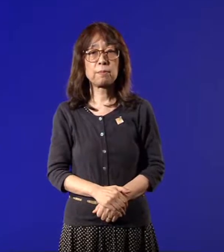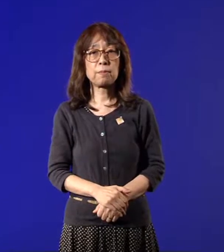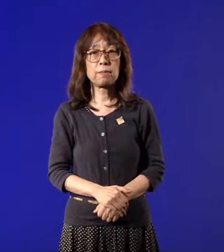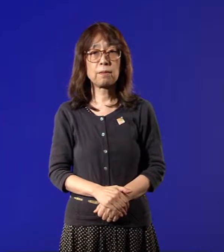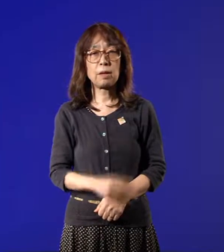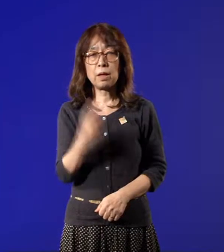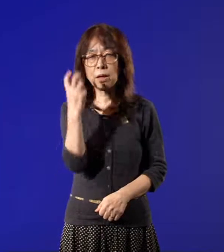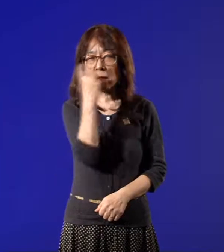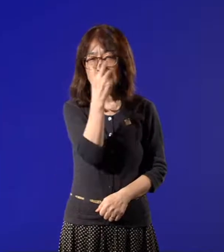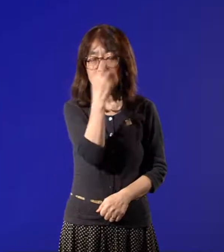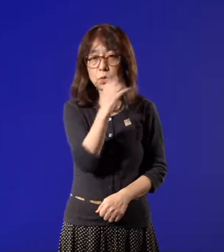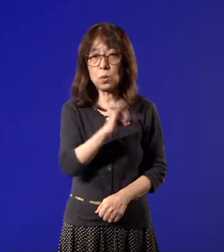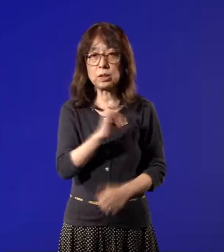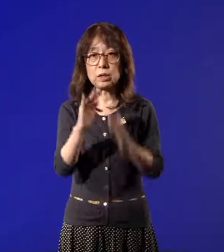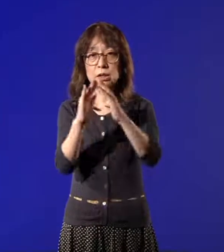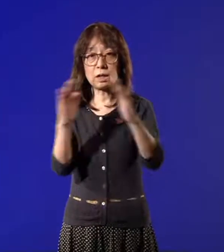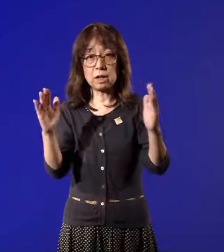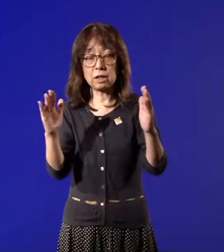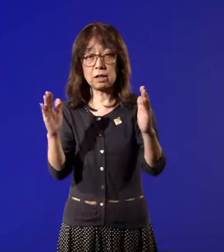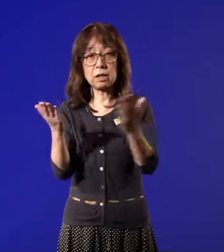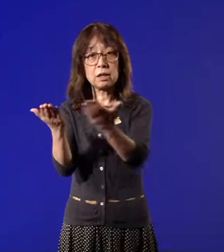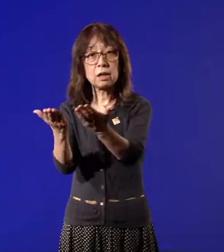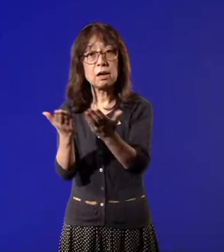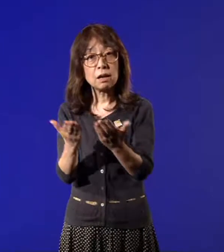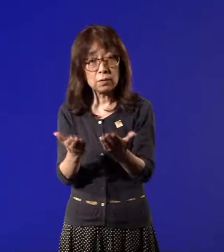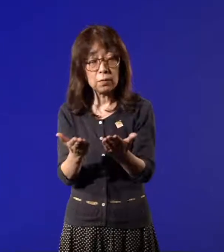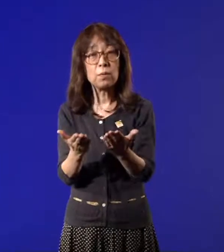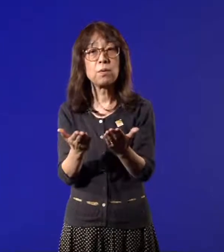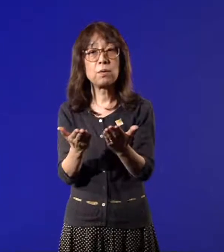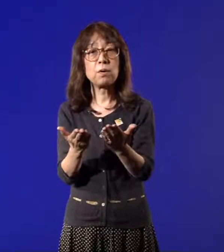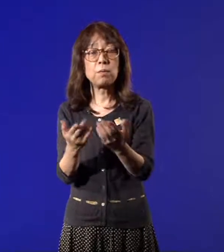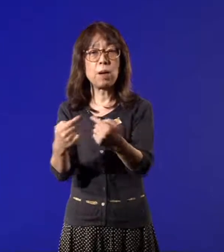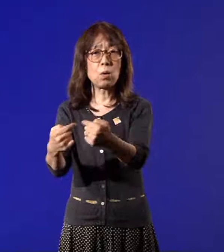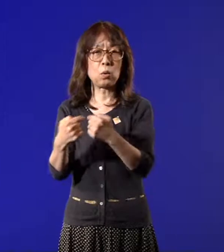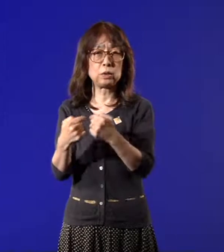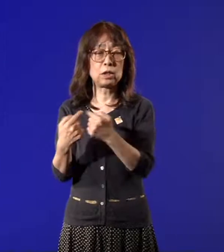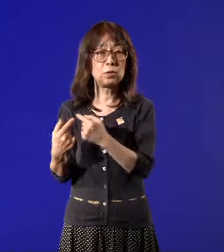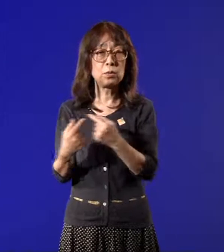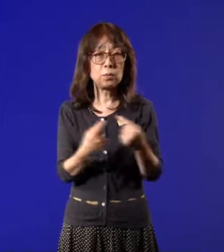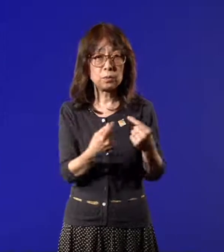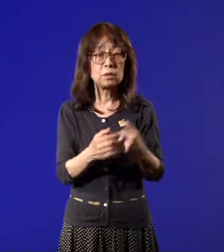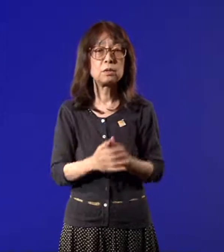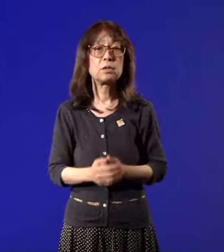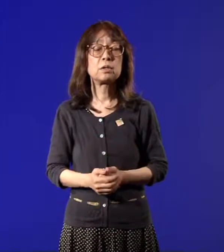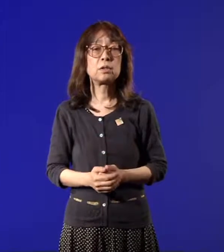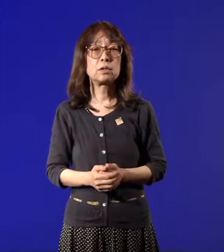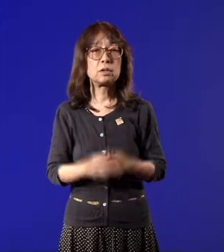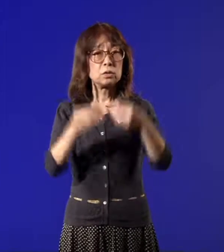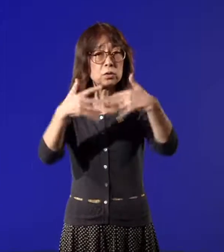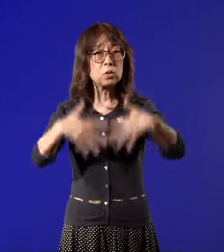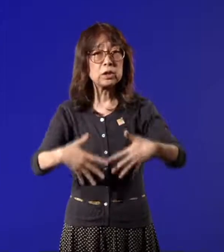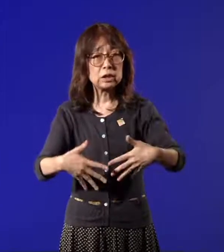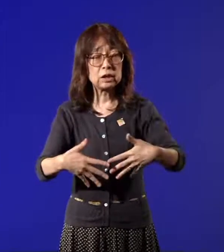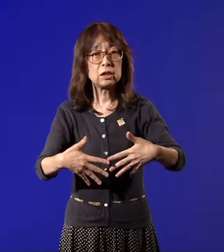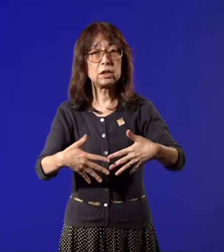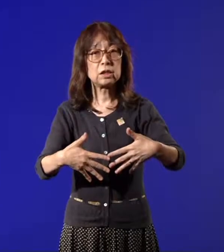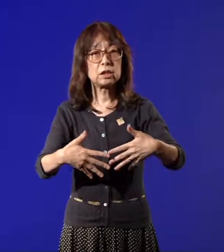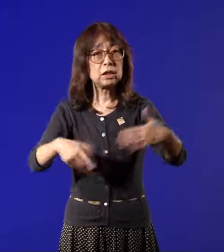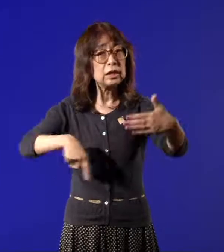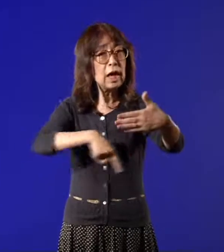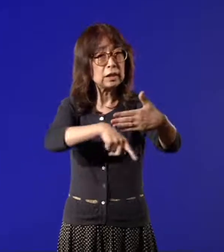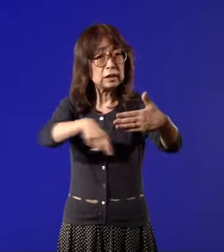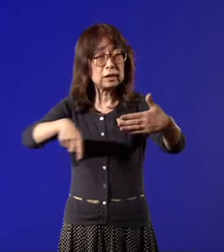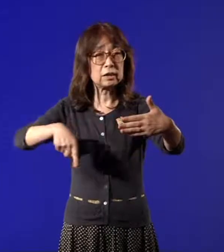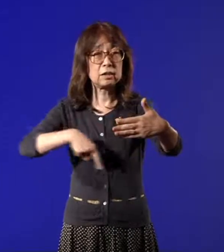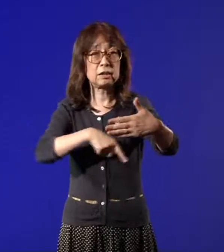検証委員会の方からのですね、ご指摘の中でやはりその組織内